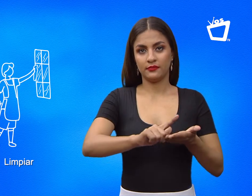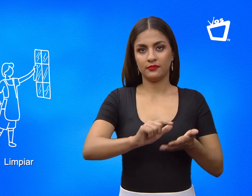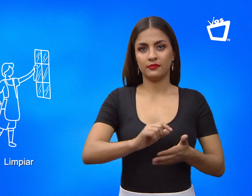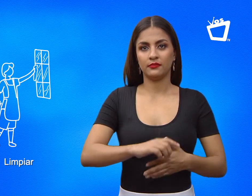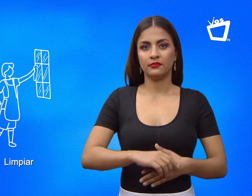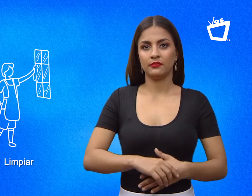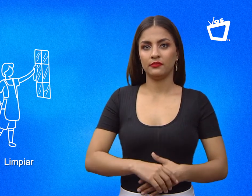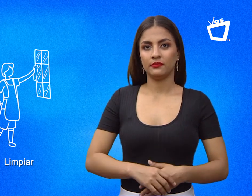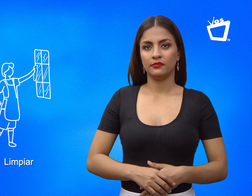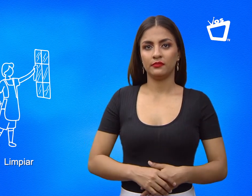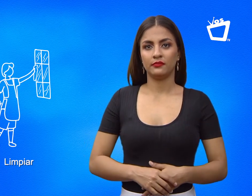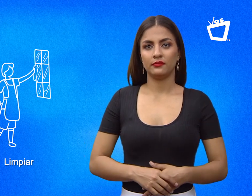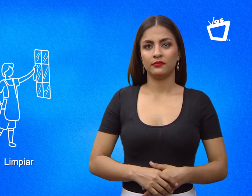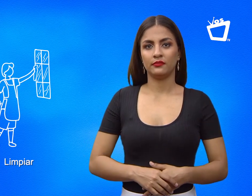Limpiar.